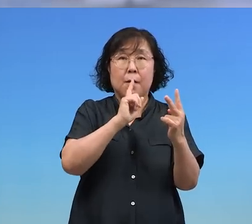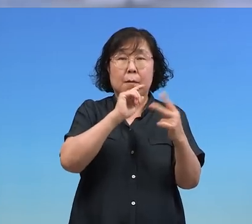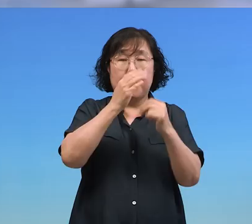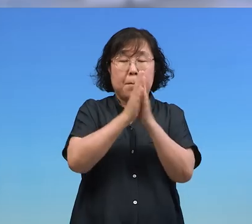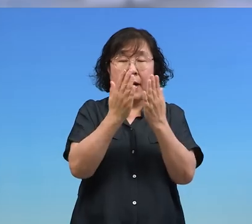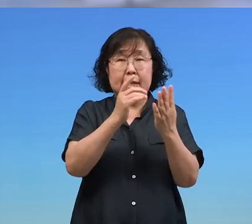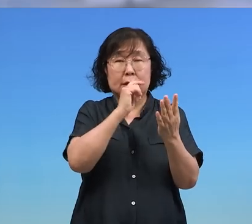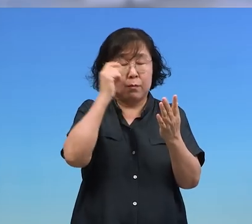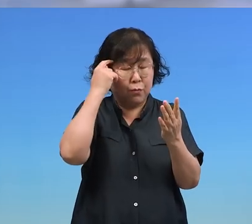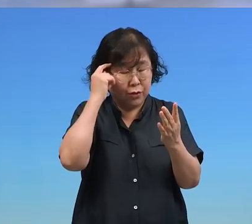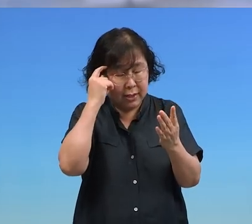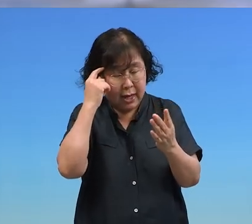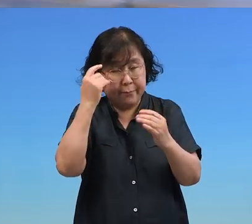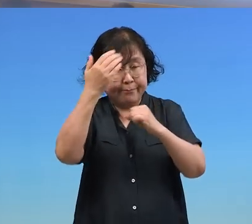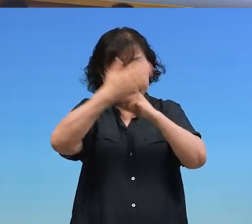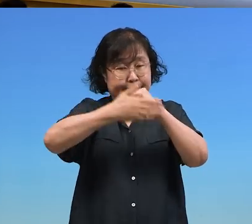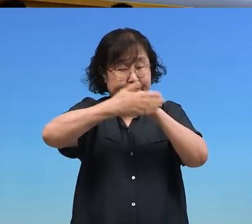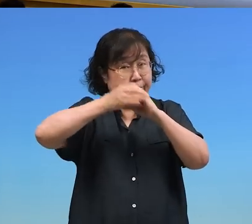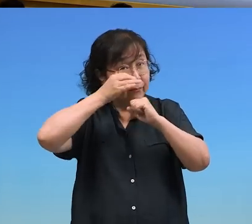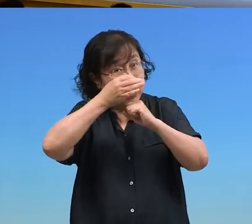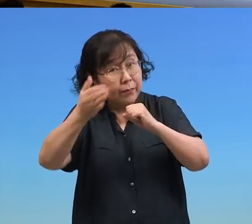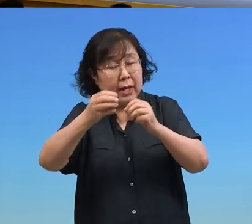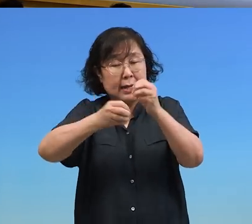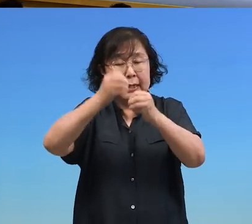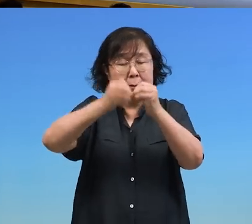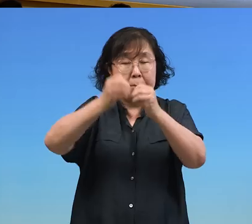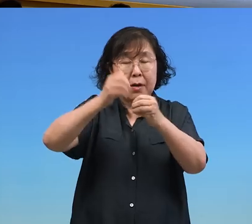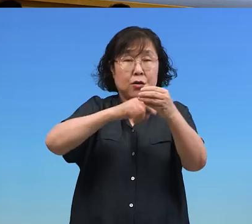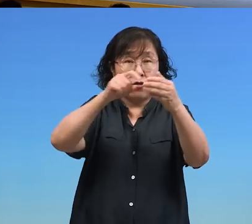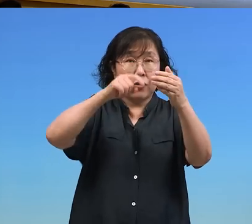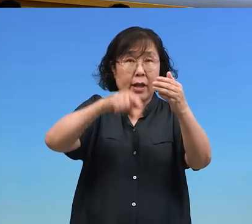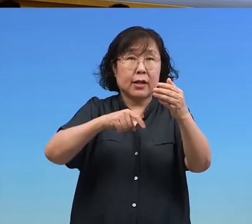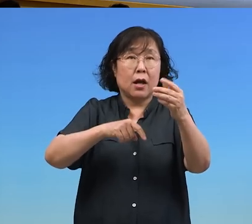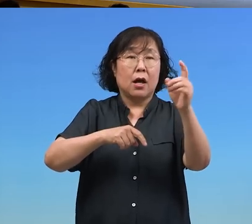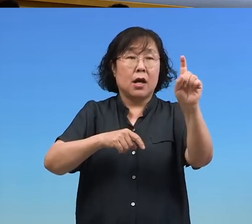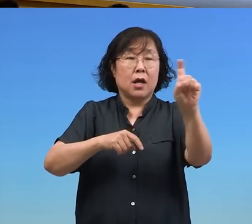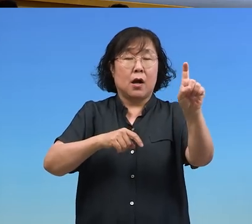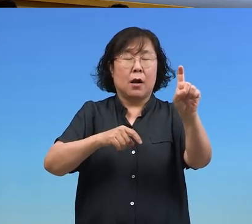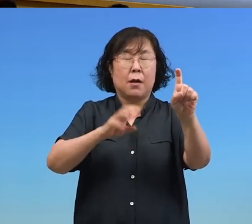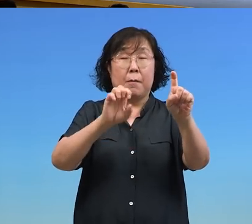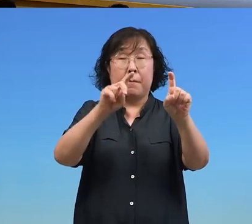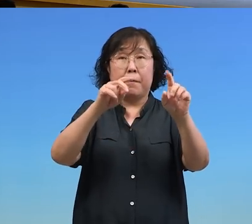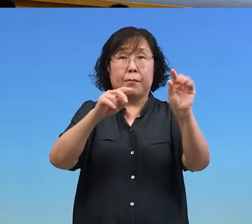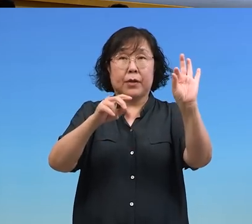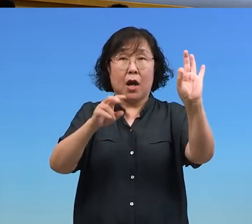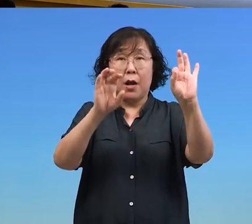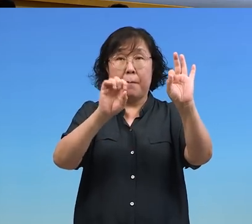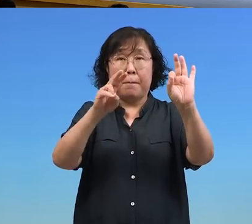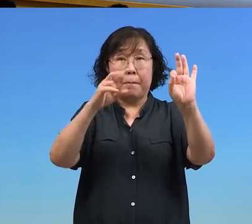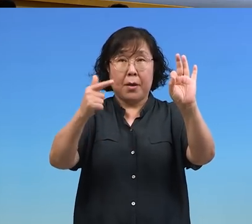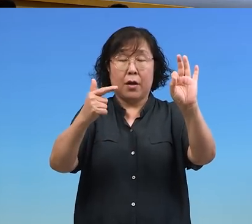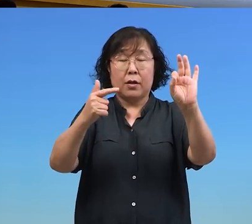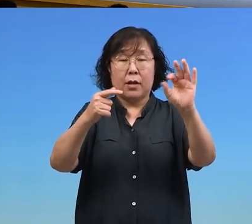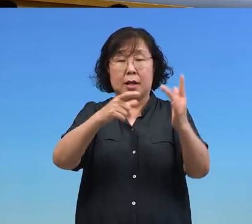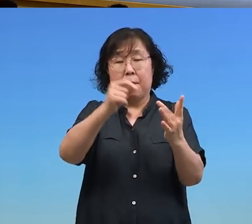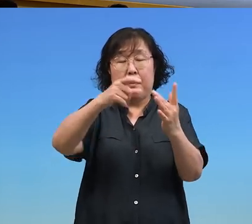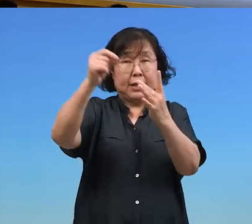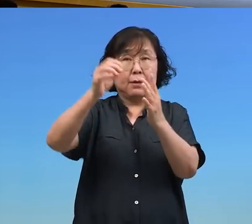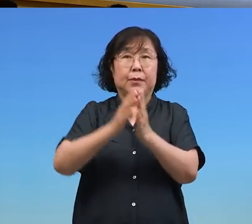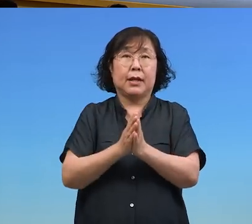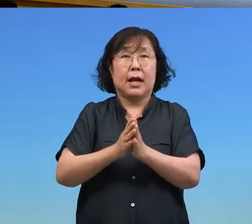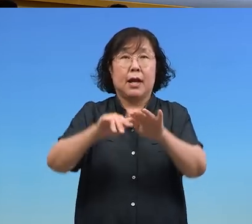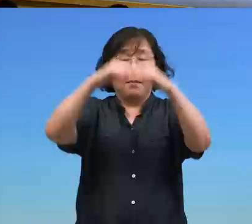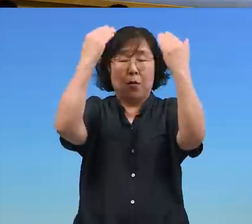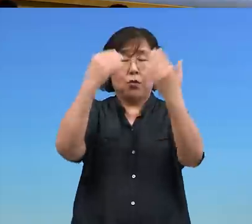그래서 이제 또 사진으로 한번 보여주십시오 10편 중에서 이제 10편의 구절을 선정을 했습니다 그래서